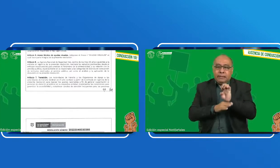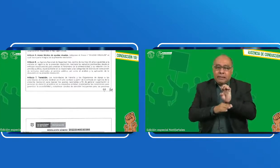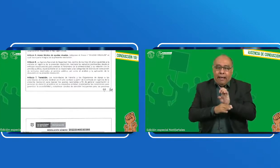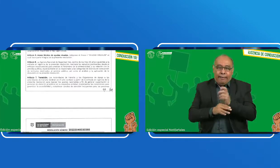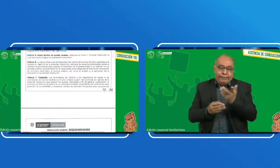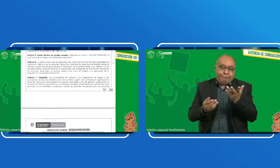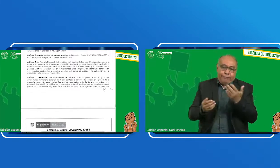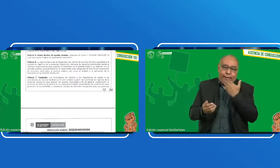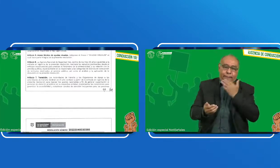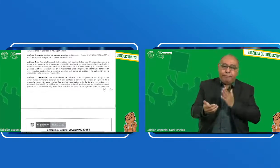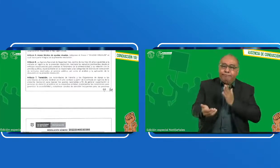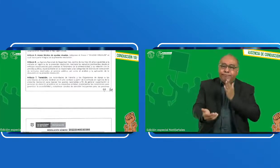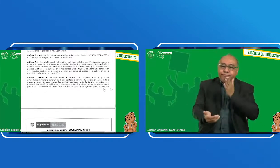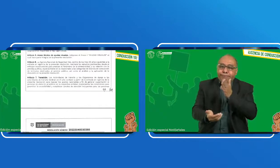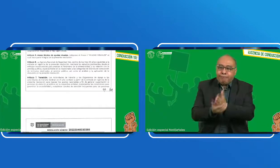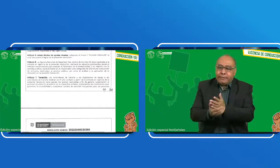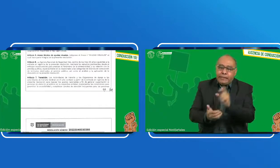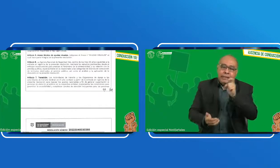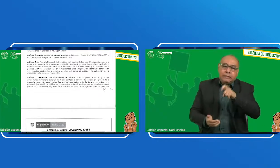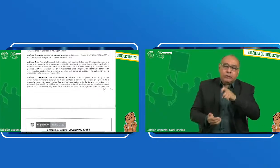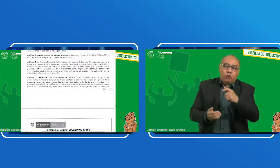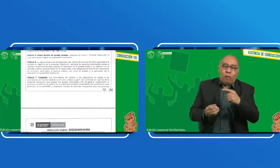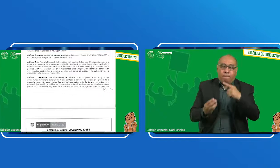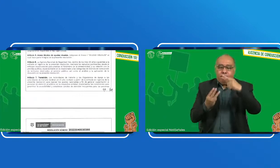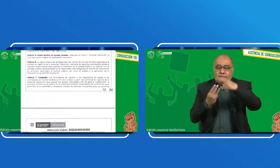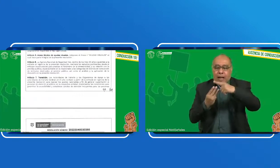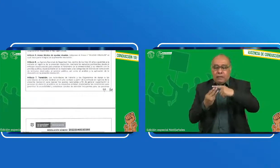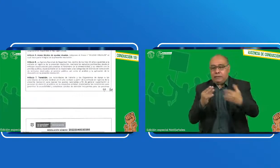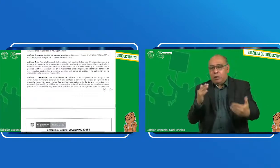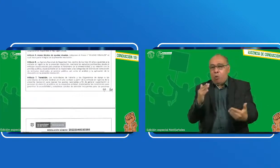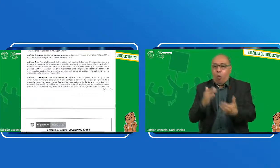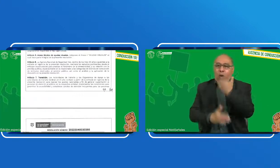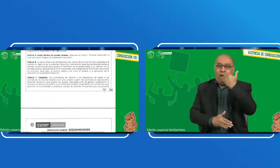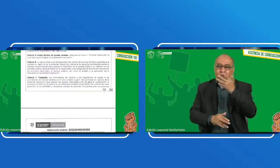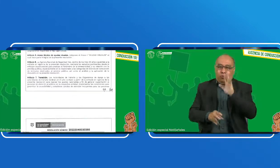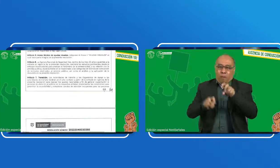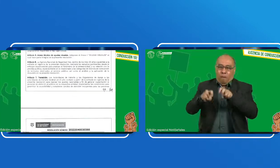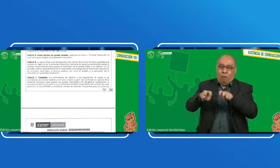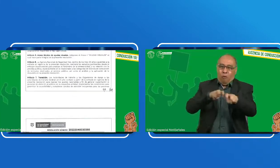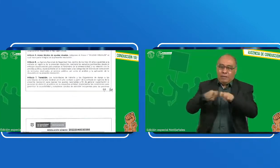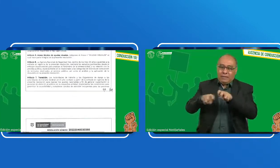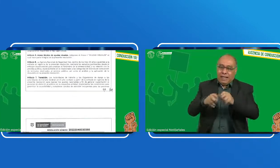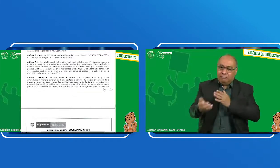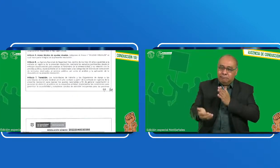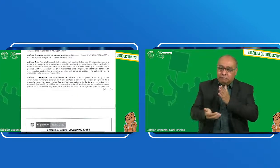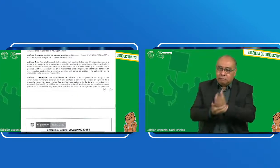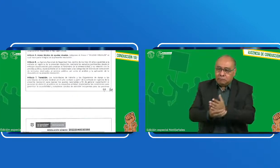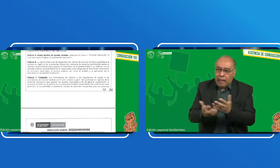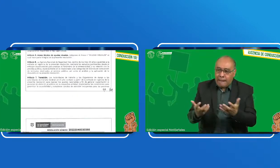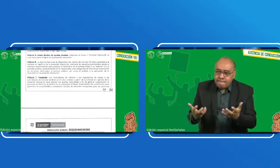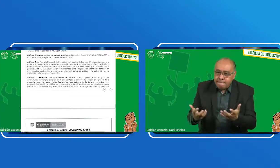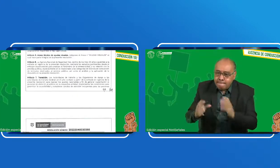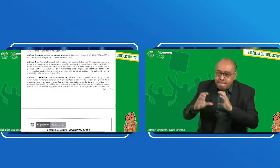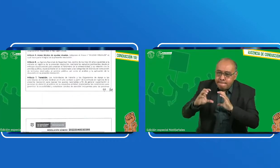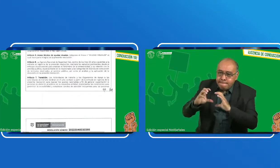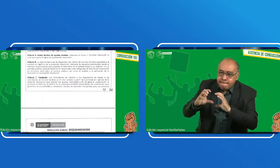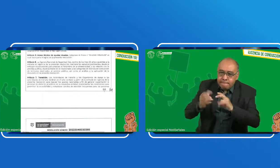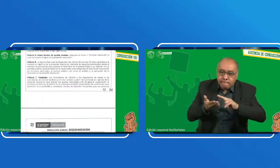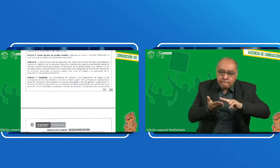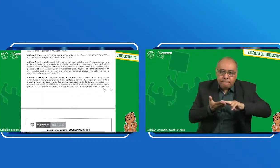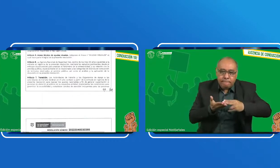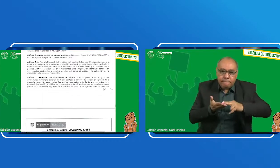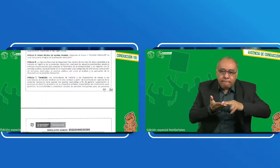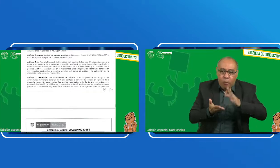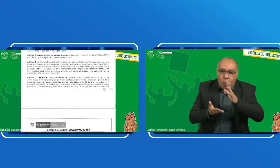de estos centros o lugares de tránsito o los lugares de enseñanza. A saber, cuando usted